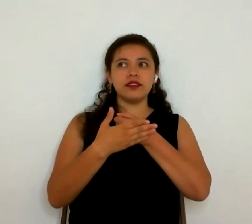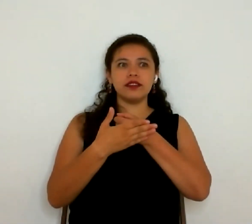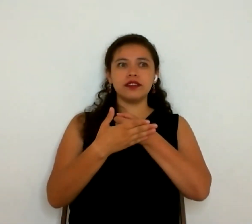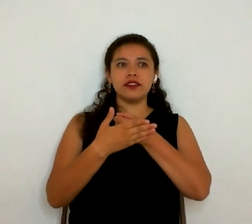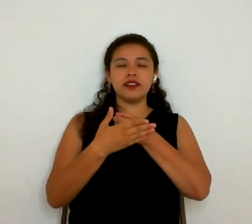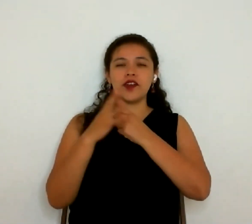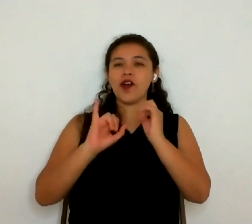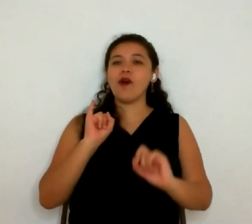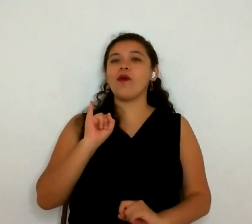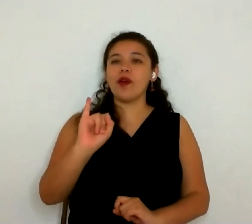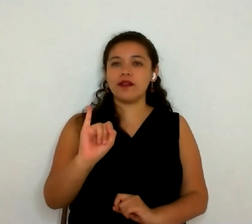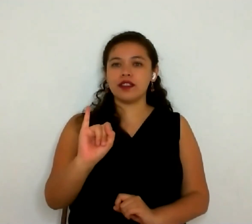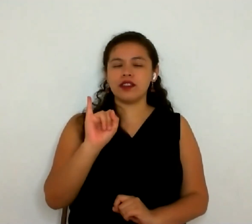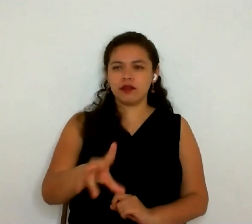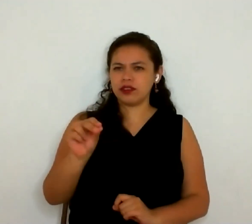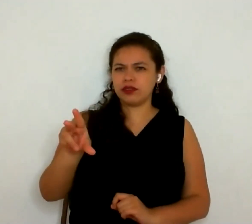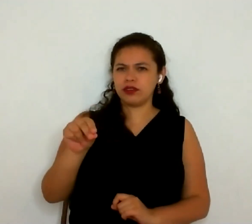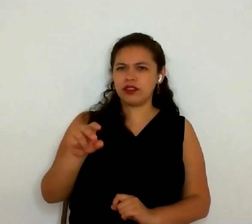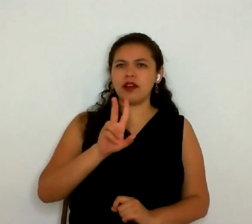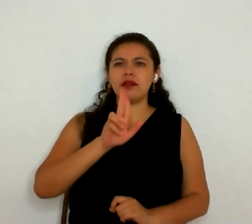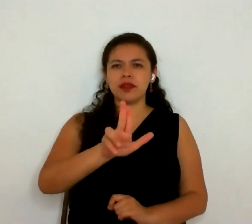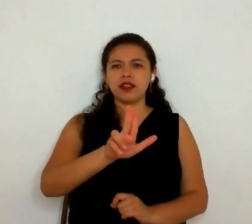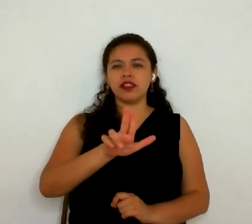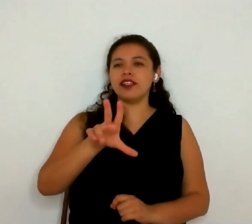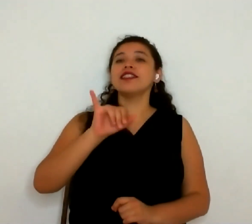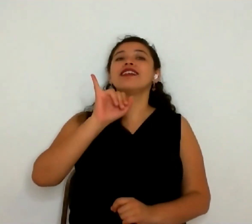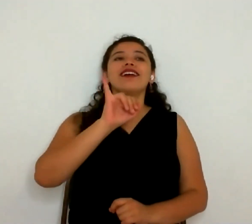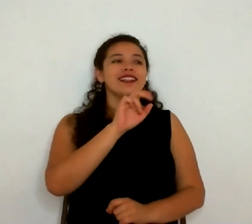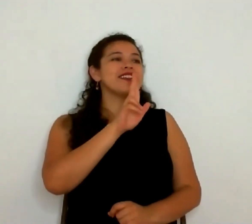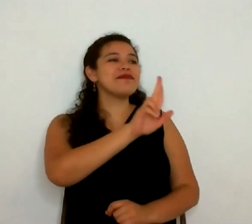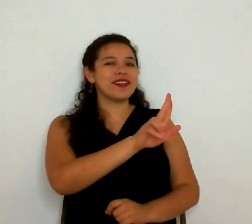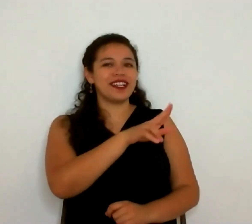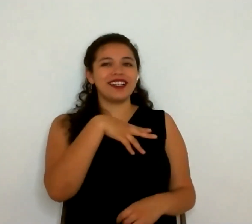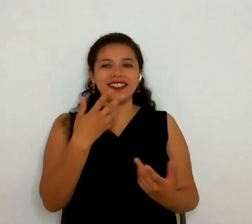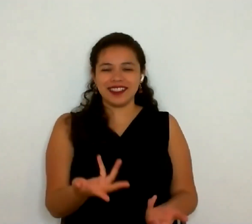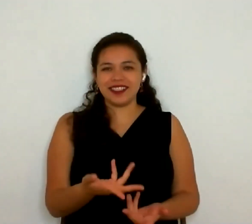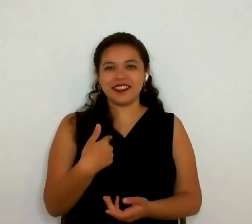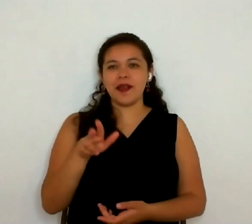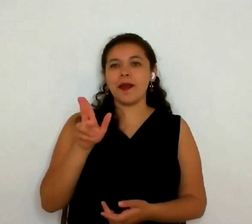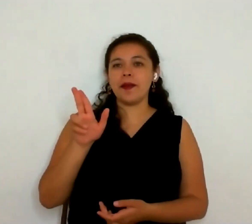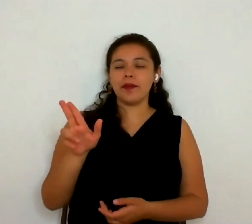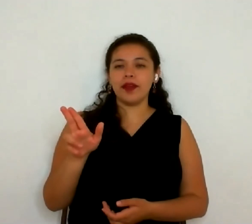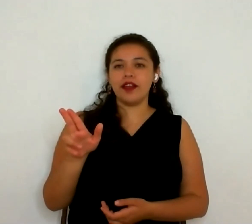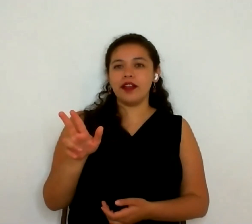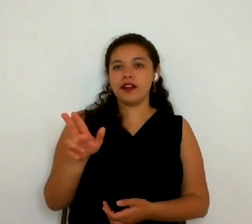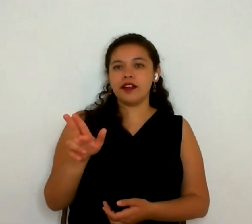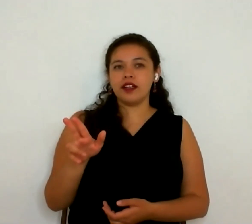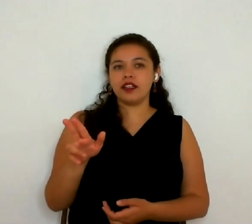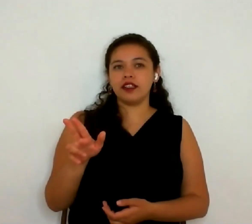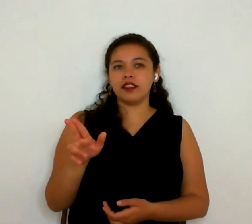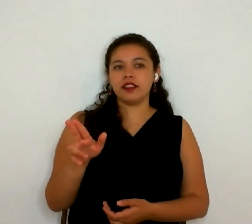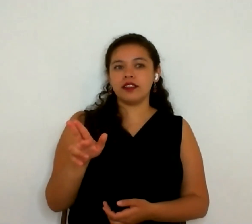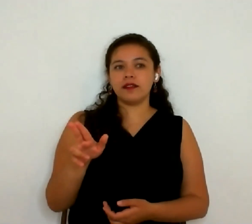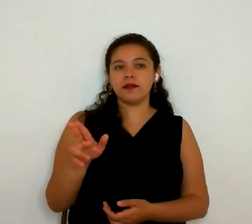jueves jueves no verdad miércoles miércoles miércoles con lo de este vamos a cerrar un poco lo